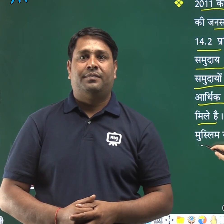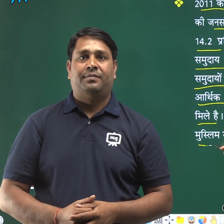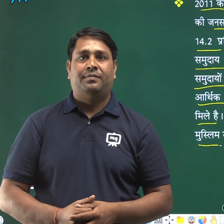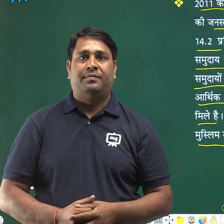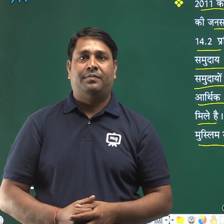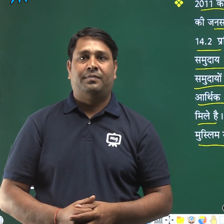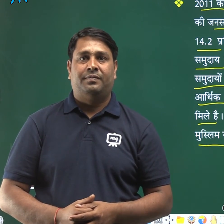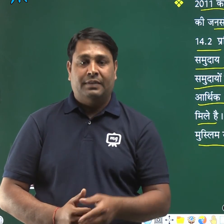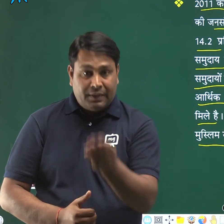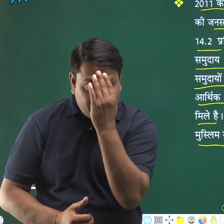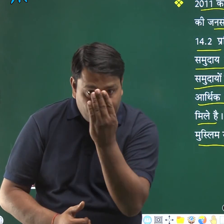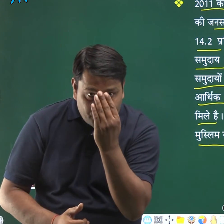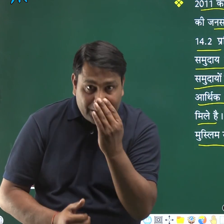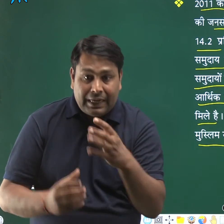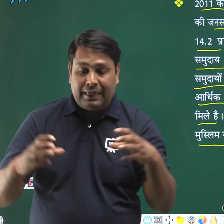मुस्लिम समुदाय की है।